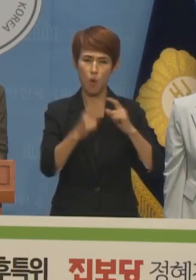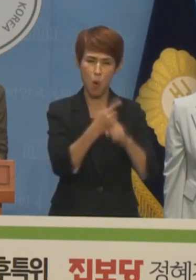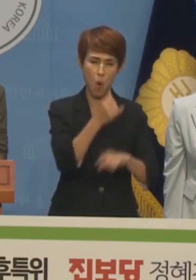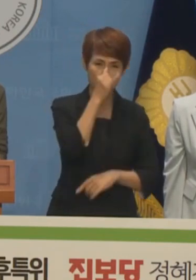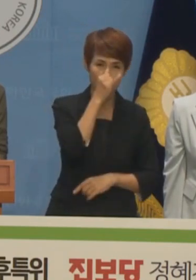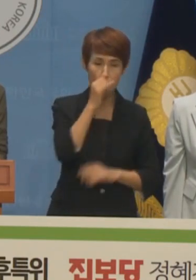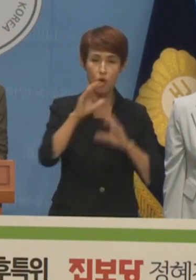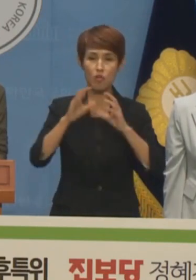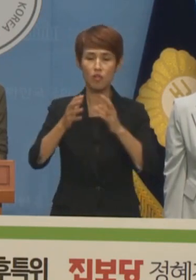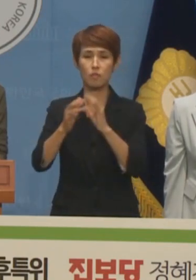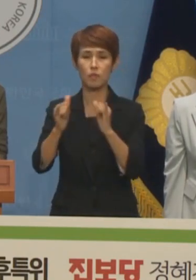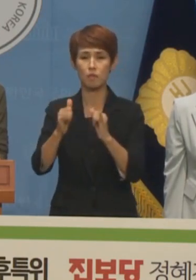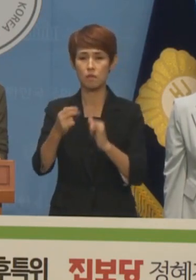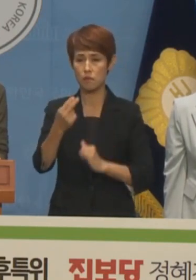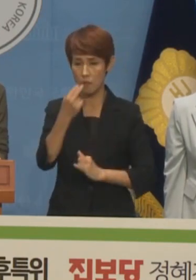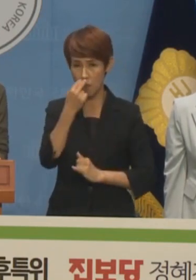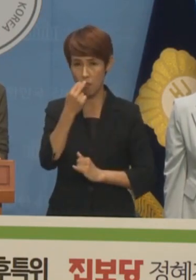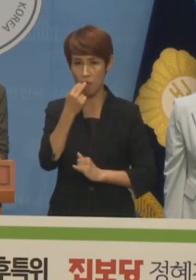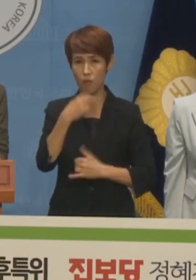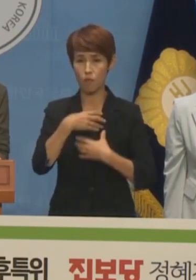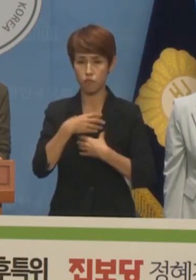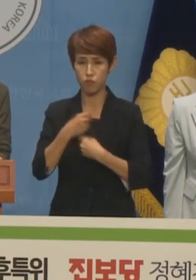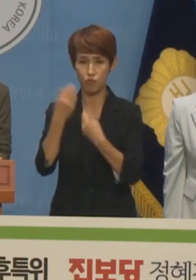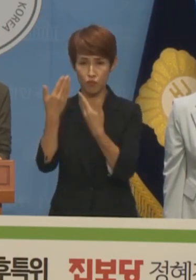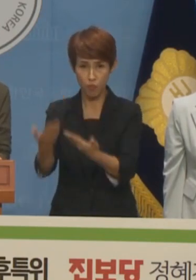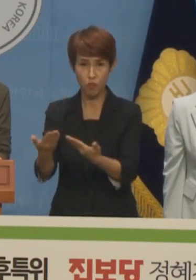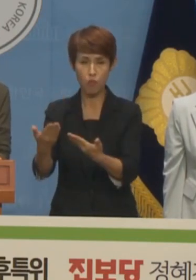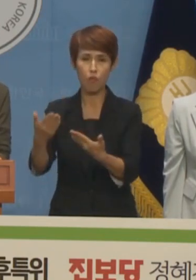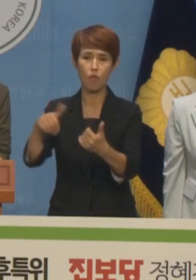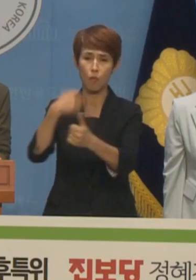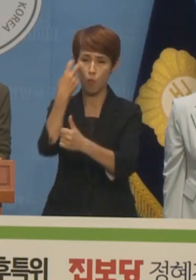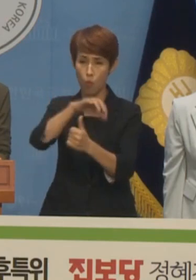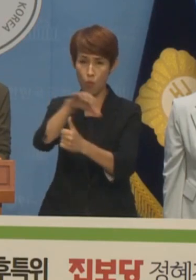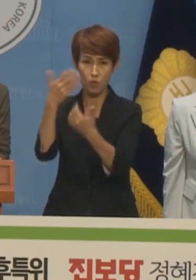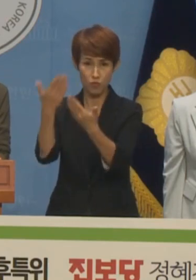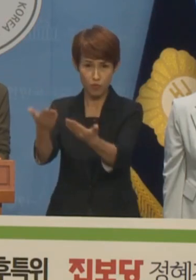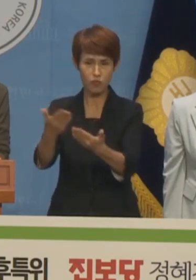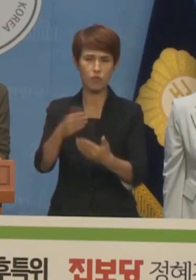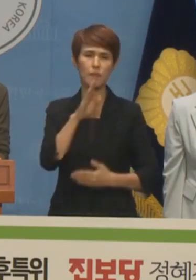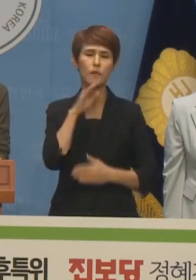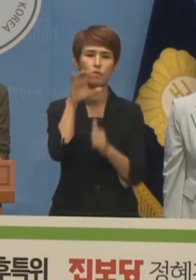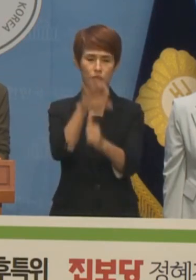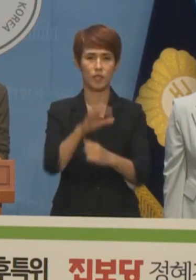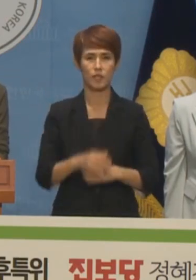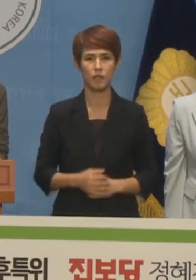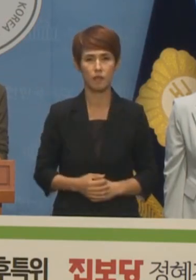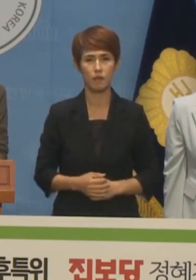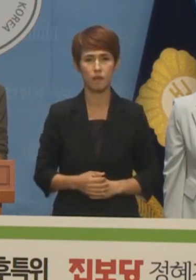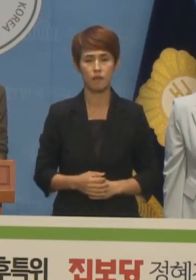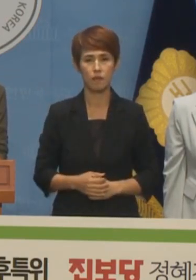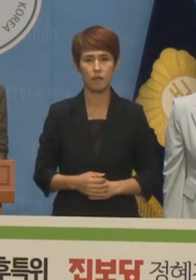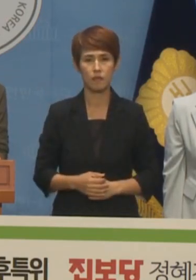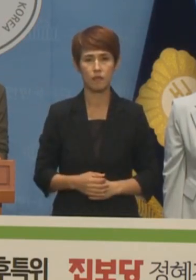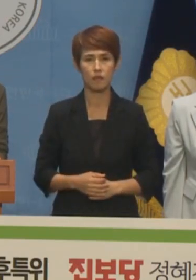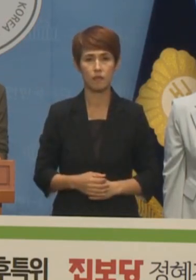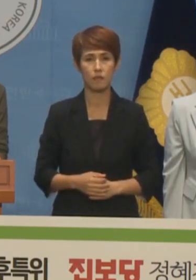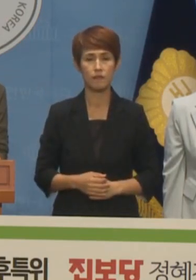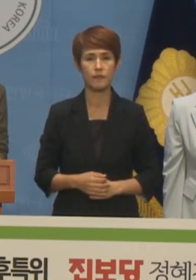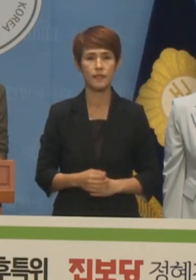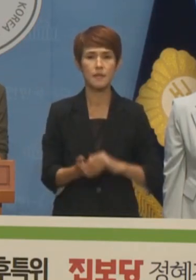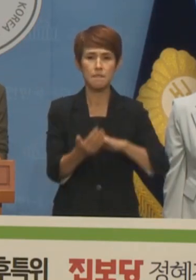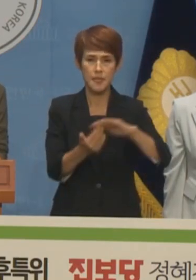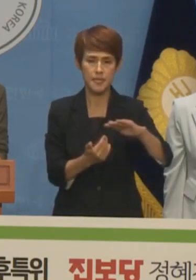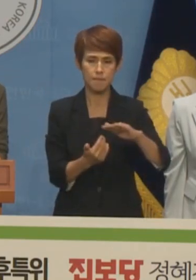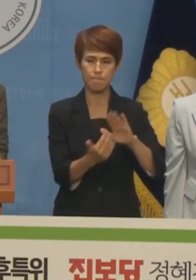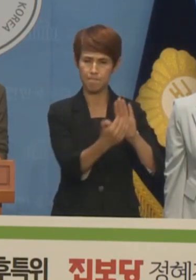도모하는 것이 규제입니다. 언제 개발될지도 모르는 안전기술 개발과 그 보급이 아니라 사전